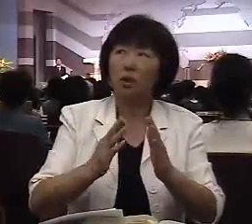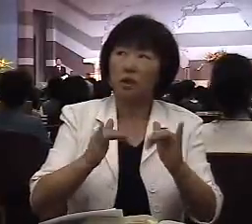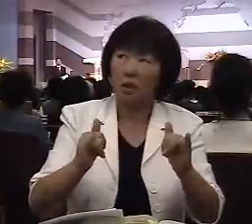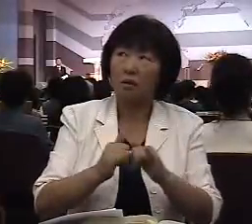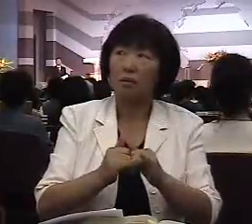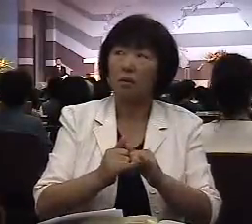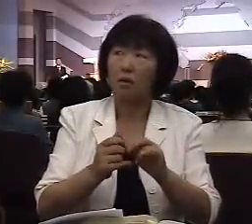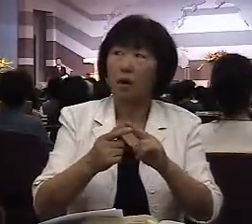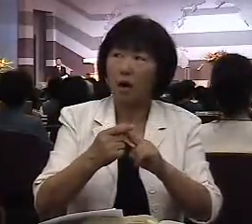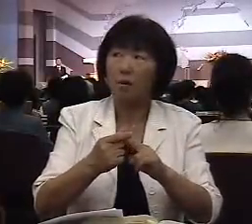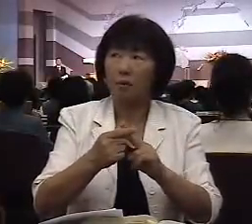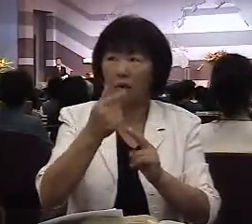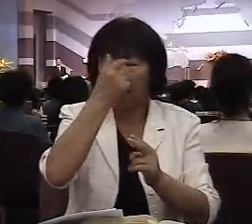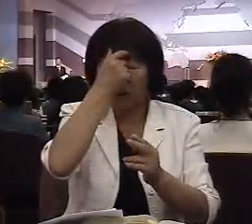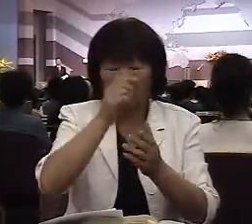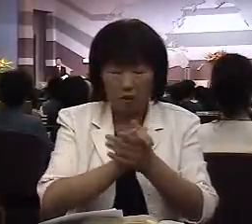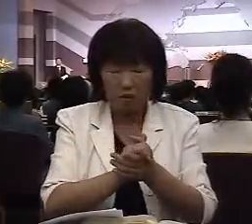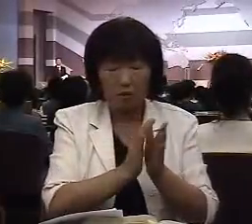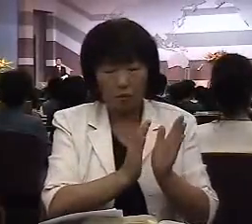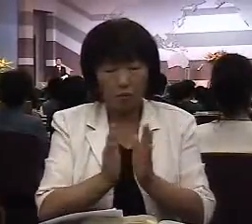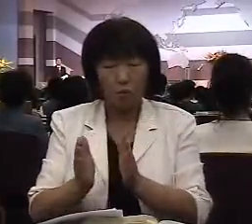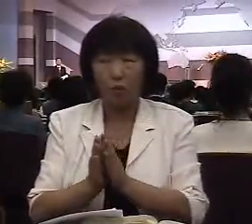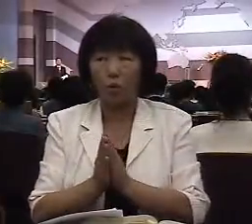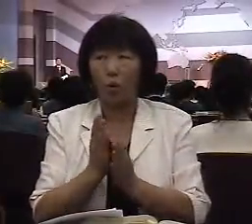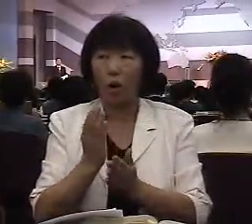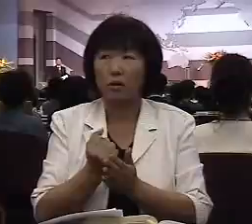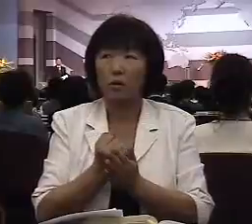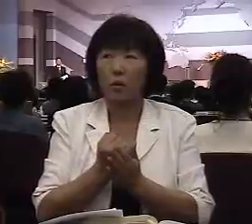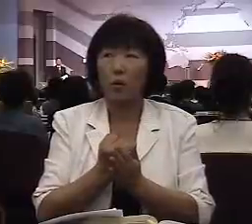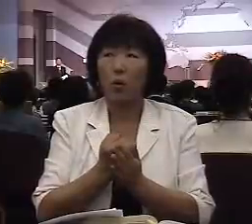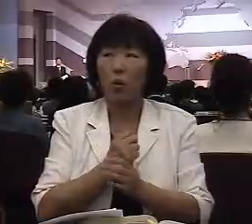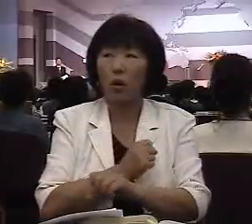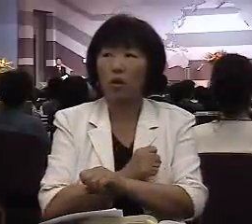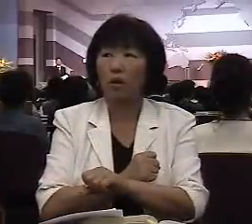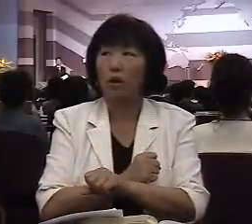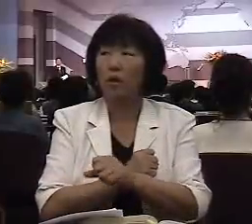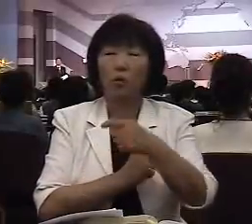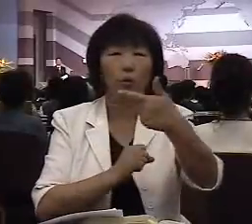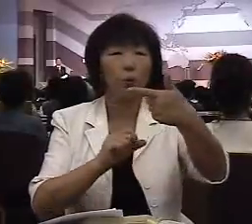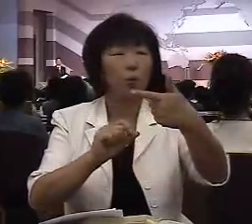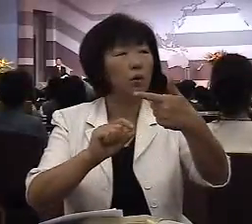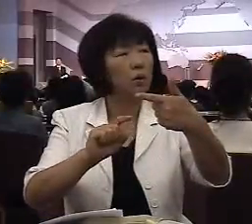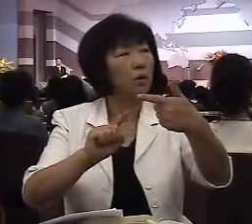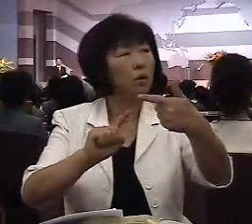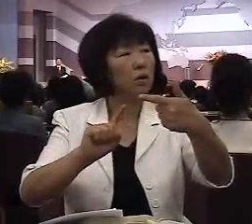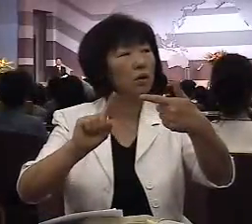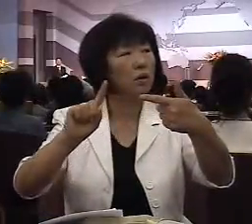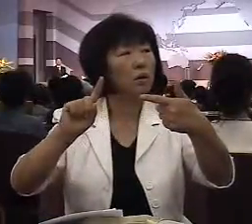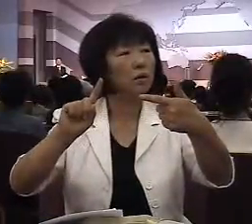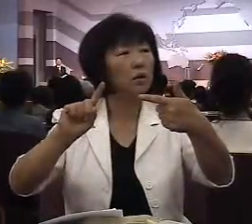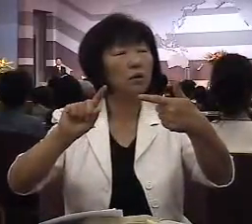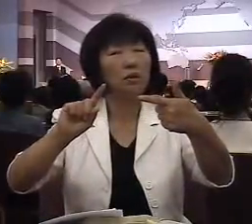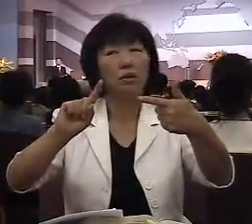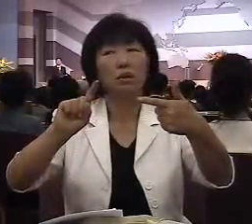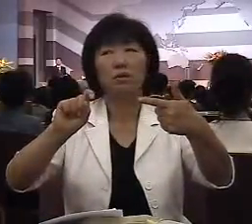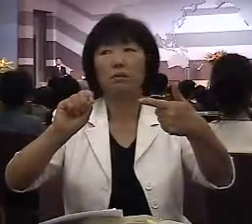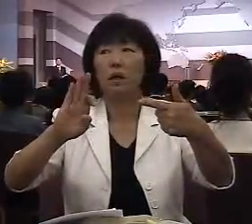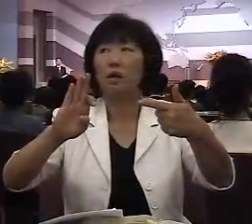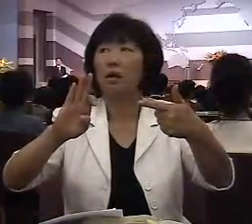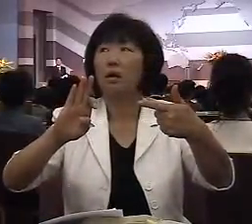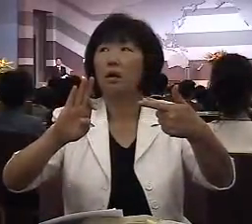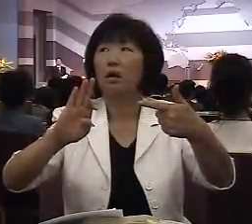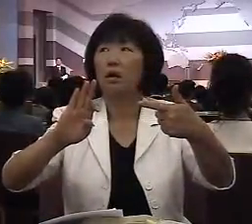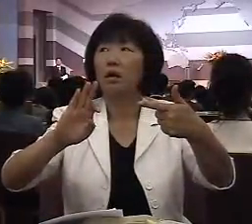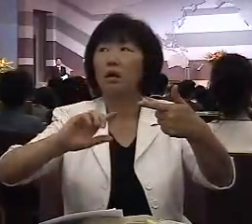여러분들과 함께 기도하는 그러한 순서를 가지려고 합니다. 그리고 6월 14일 이번 오는 토요일이 아니고 그 다음 토요일에는 우리가